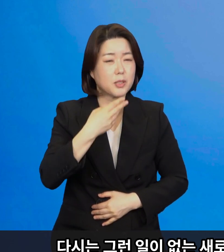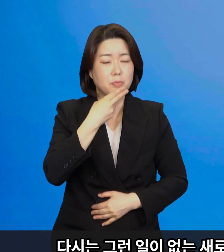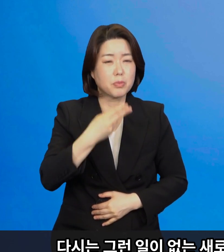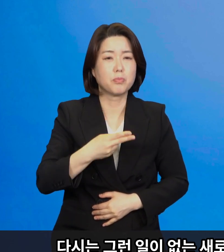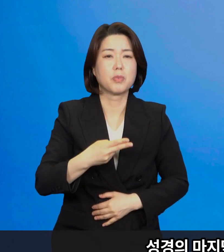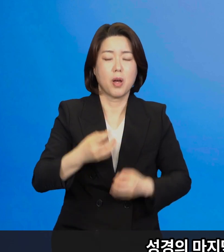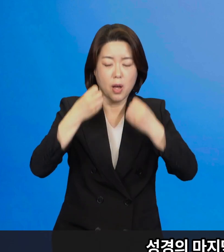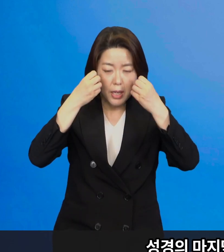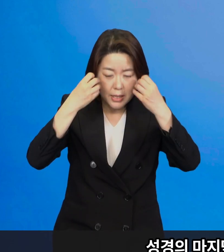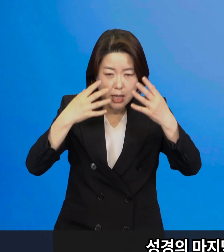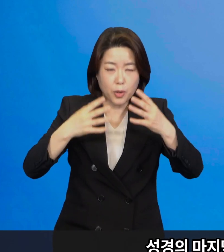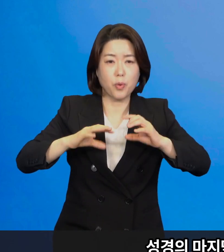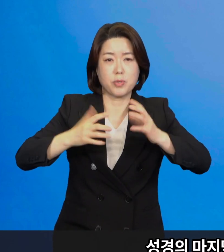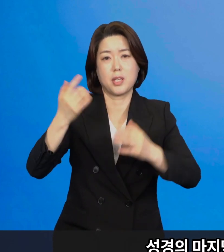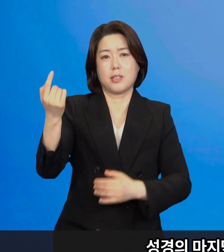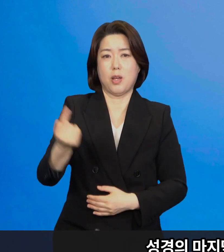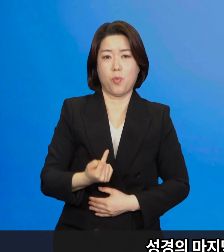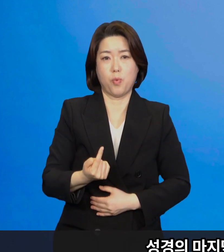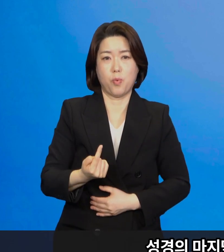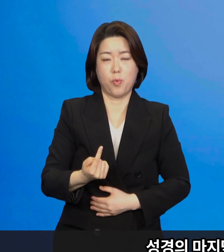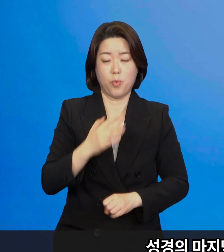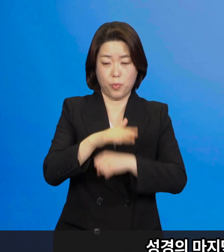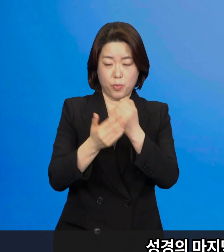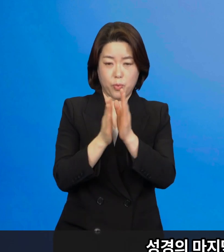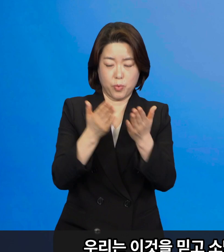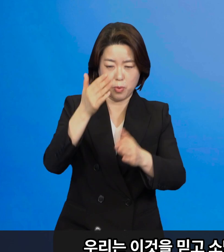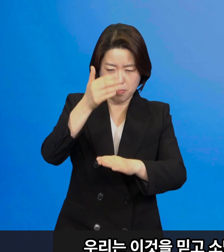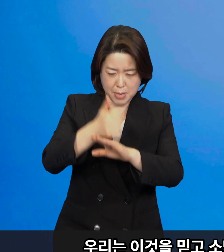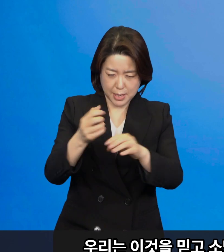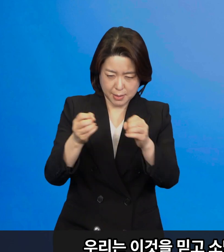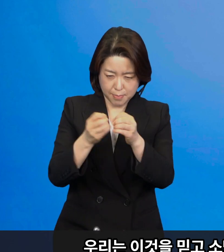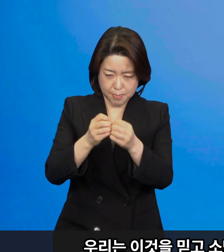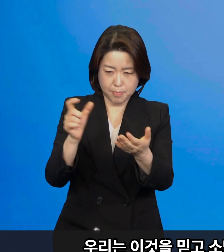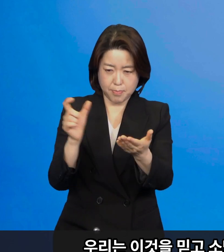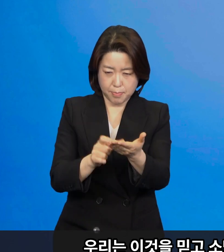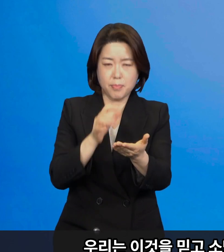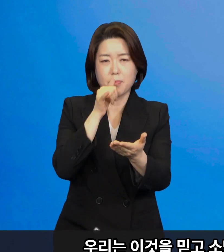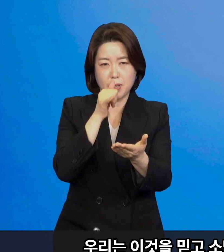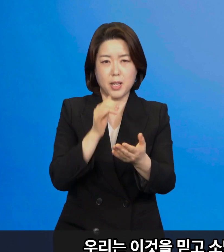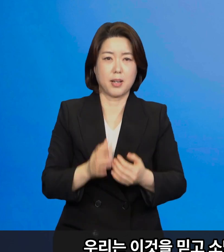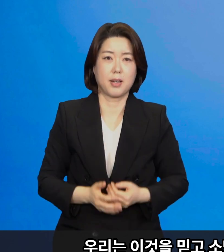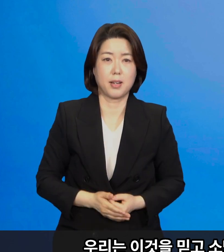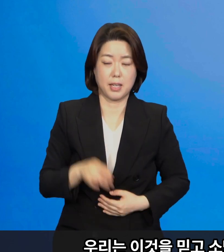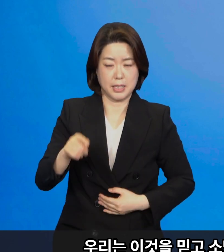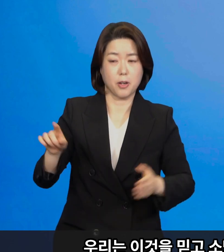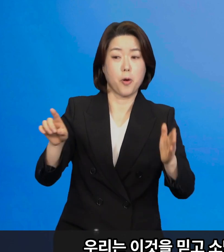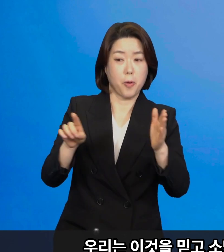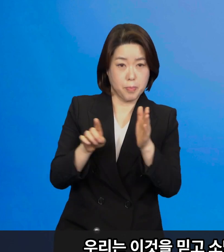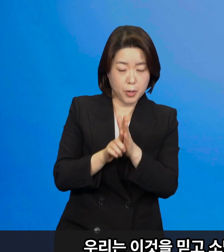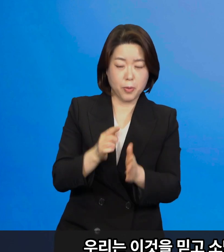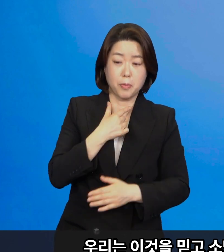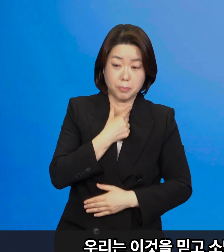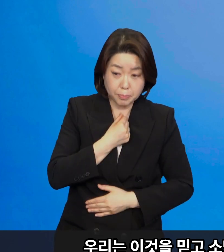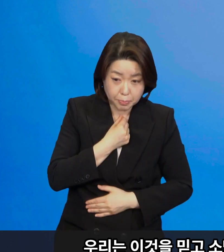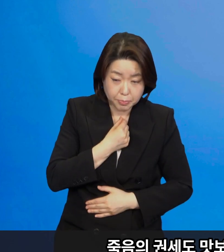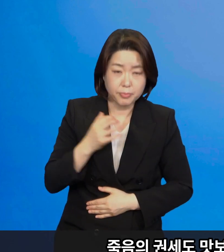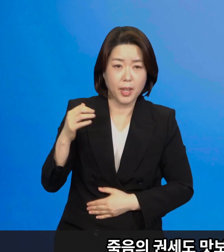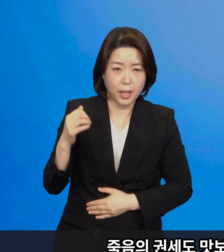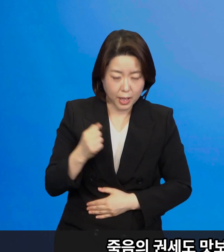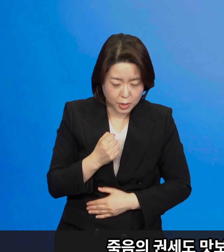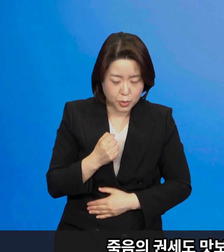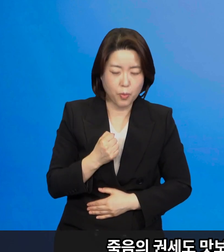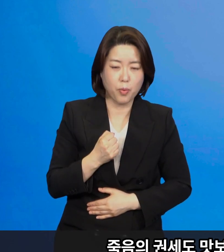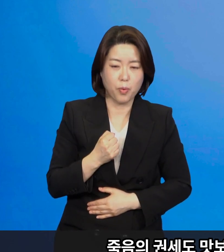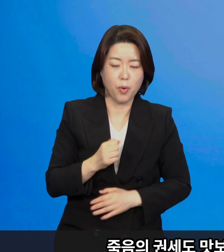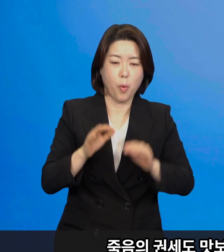임하게 된다는 것이 성경의 마지막 메시지입니다. 우리는 이것을 믿고 소망하면서 오늘을 살아가요.